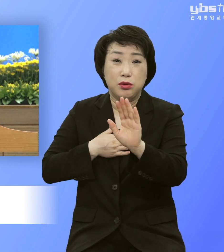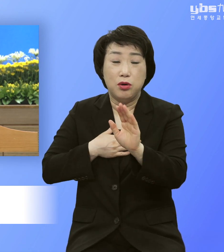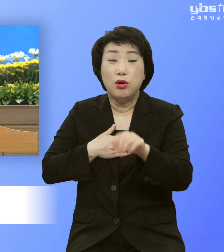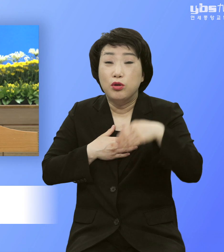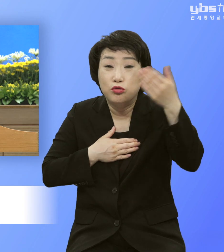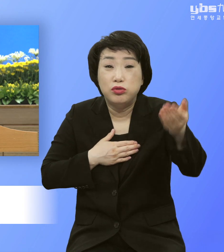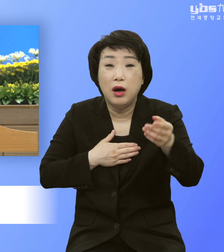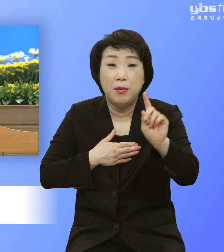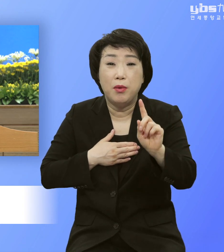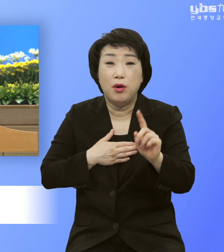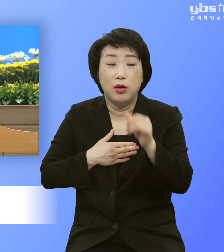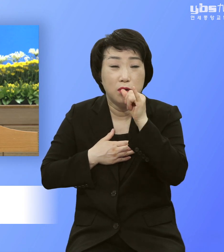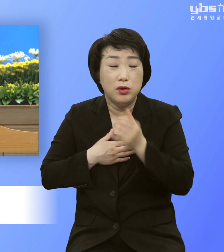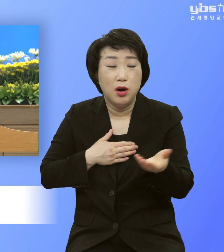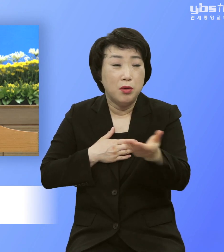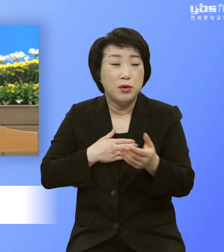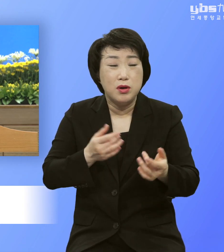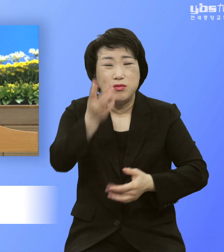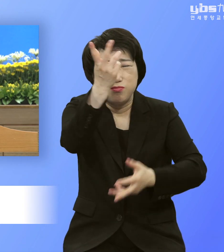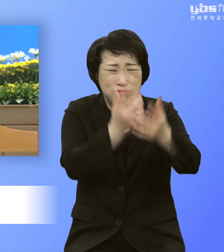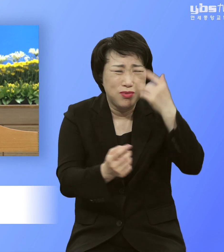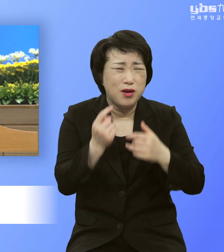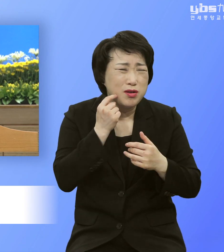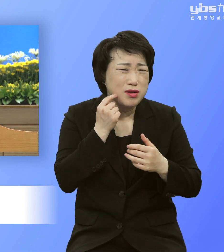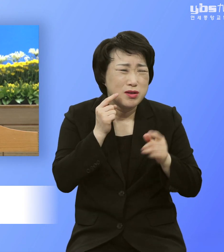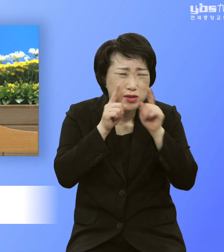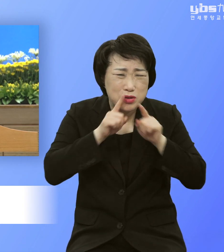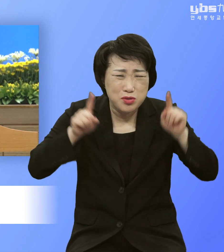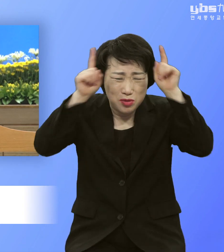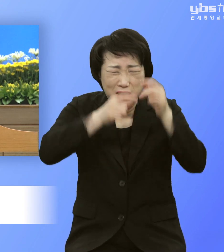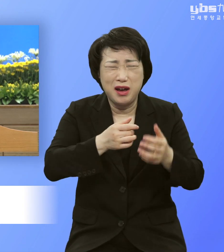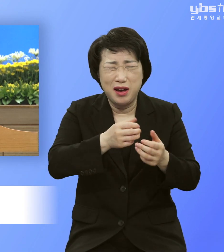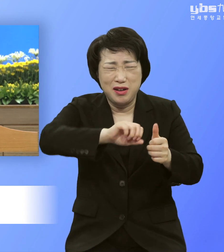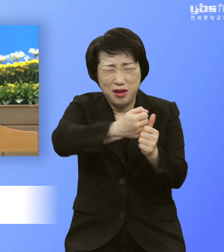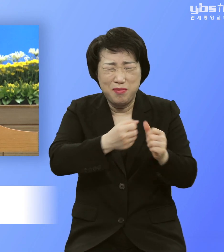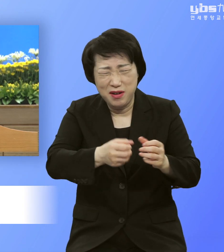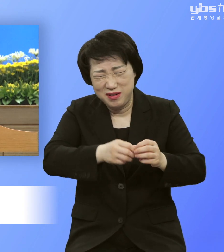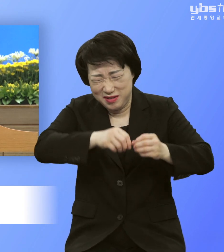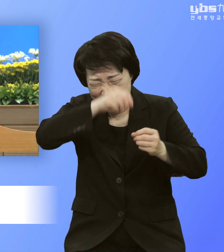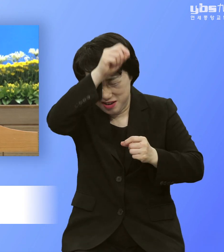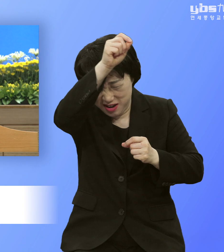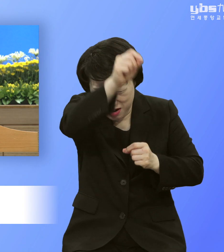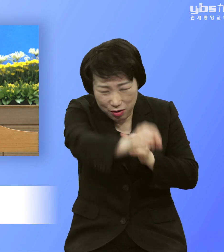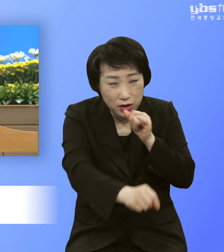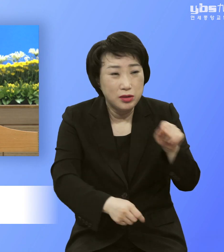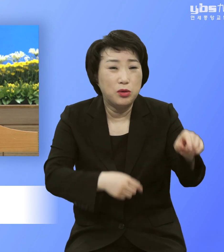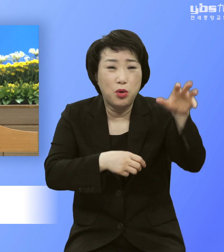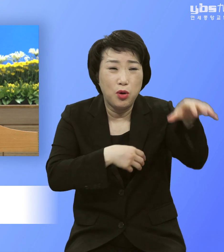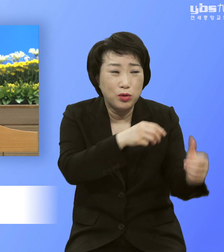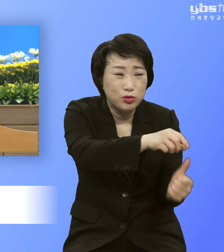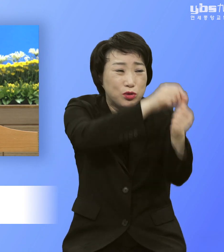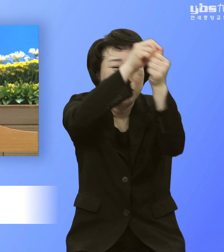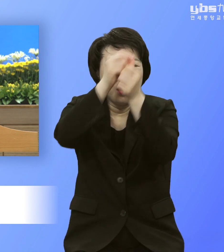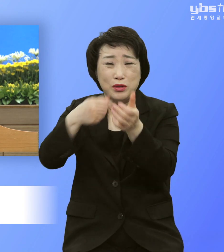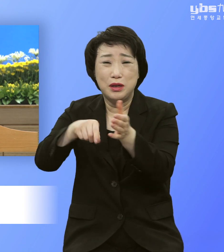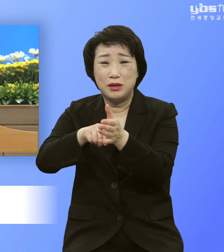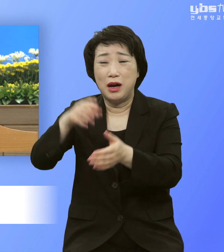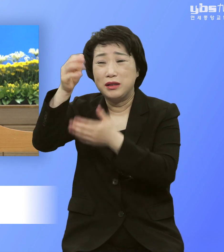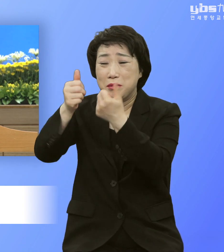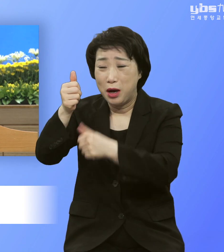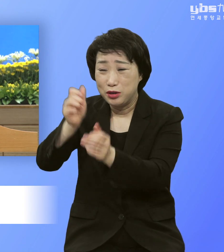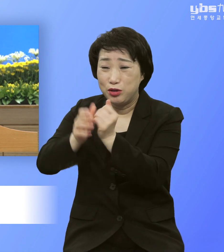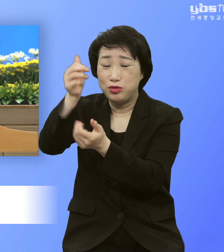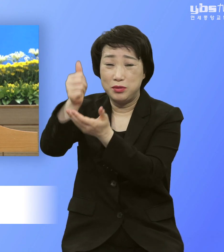아니라 그 죽음이 타는 불못에서 지옥 형벌이 영원하다 이 말이야. 여기서 나를 살려내려고